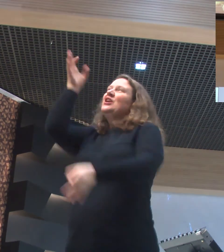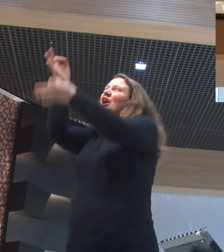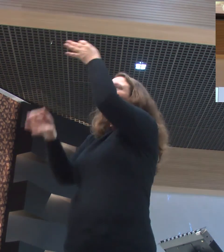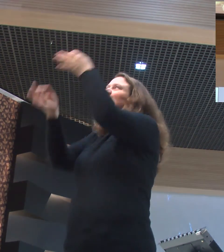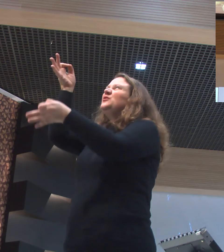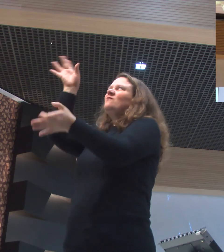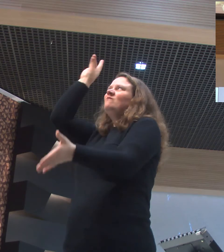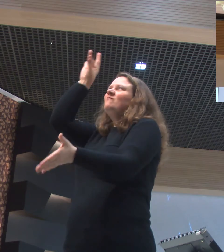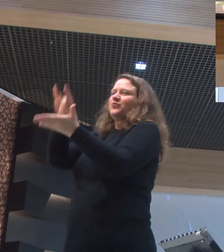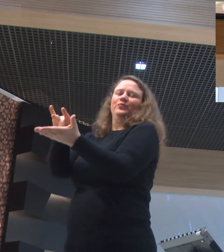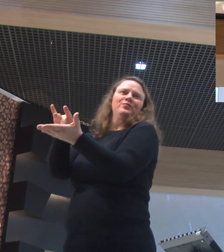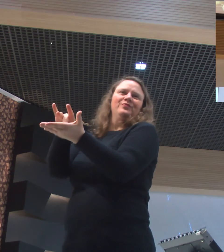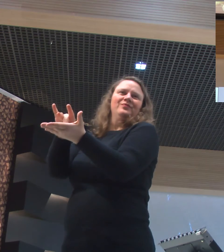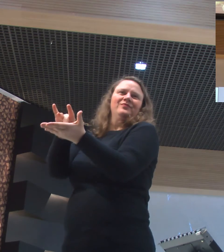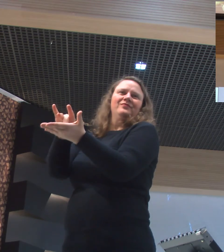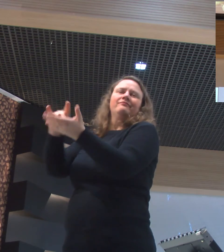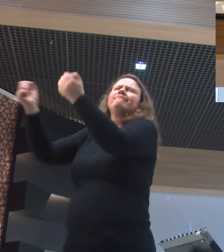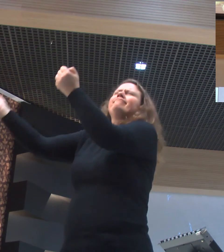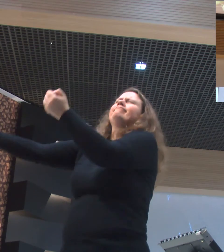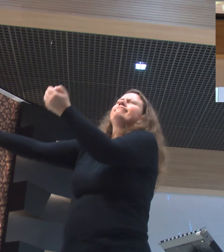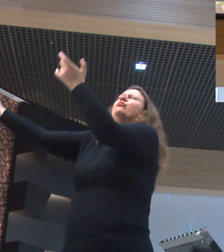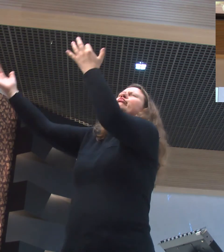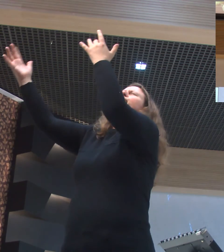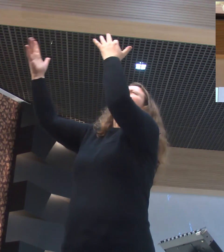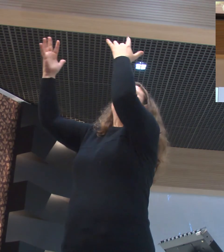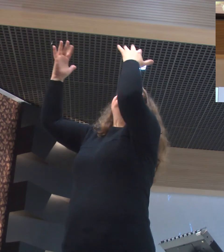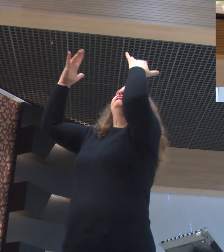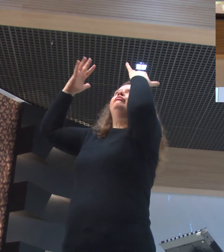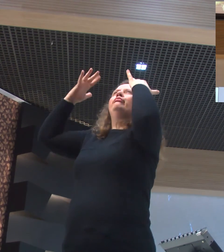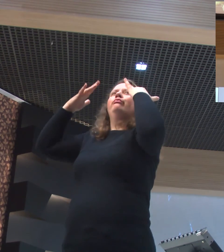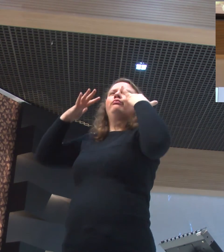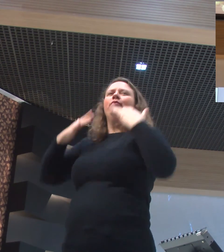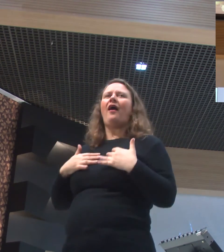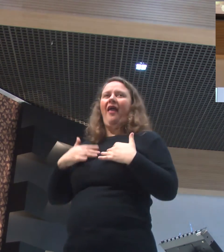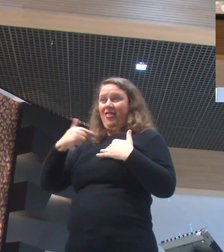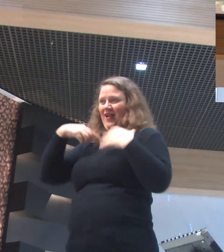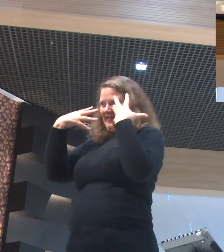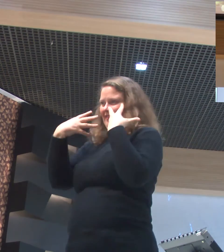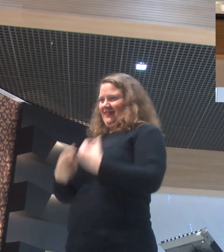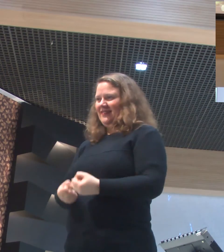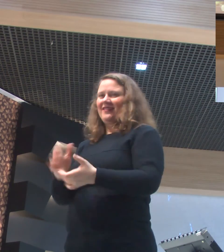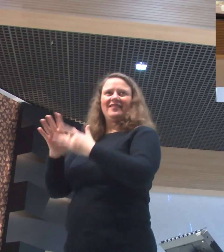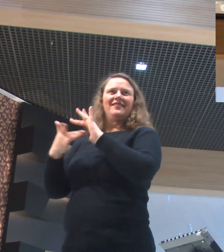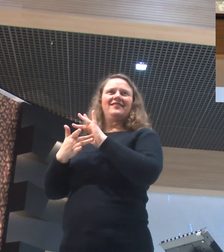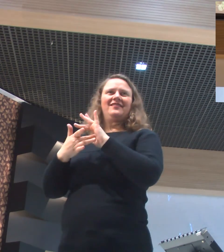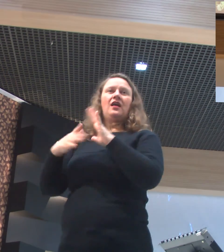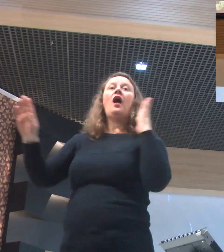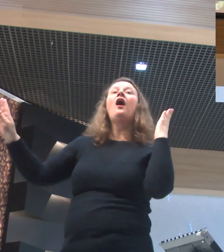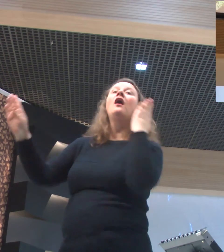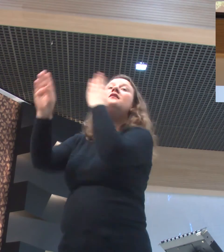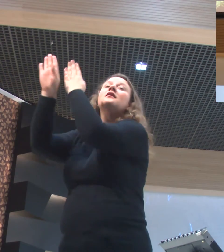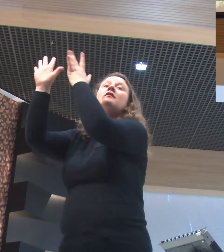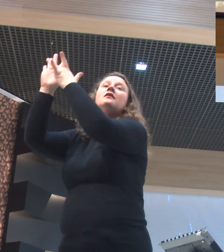Jesus é sobre nós. Ele nos cobre. O sangue dele nos cobre. E então, Deus nos enxerga